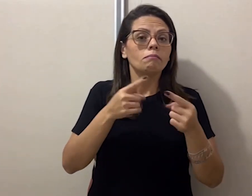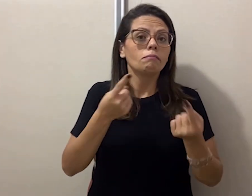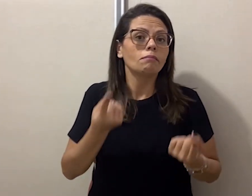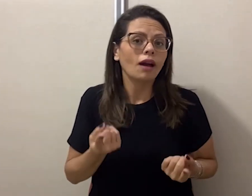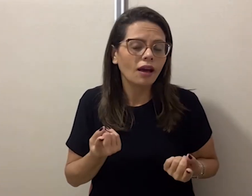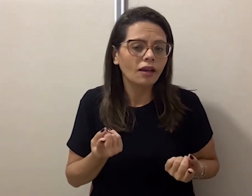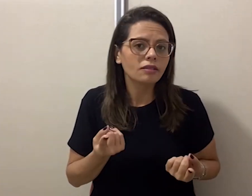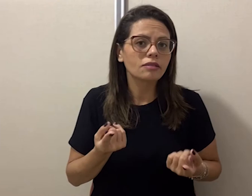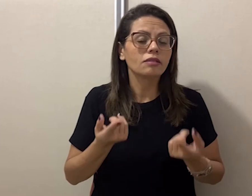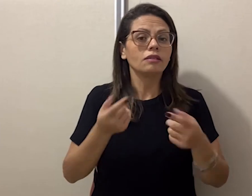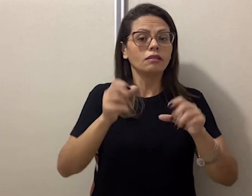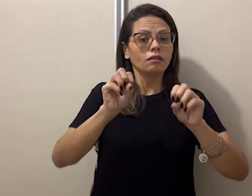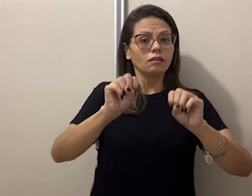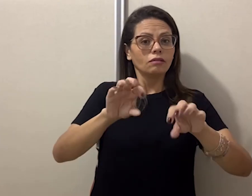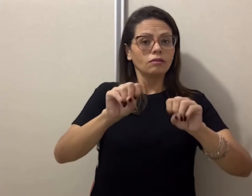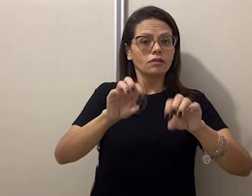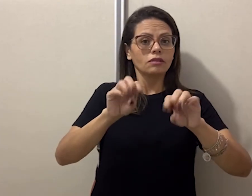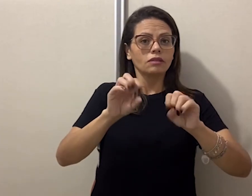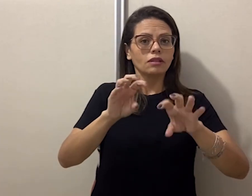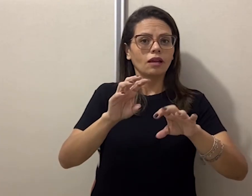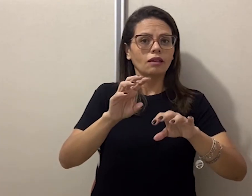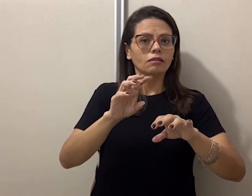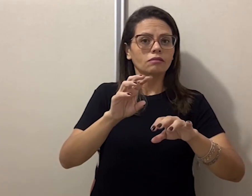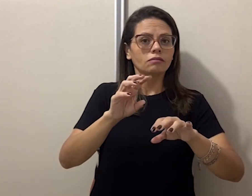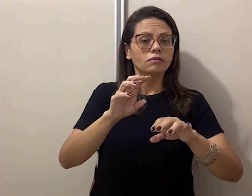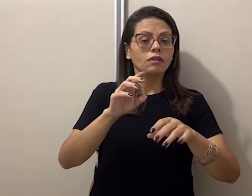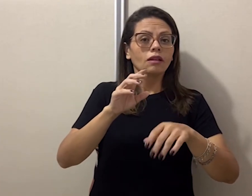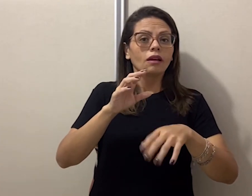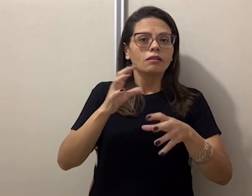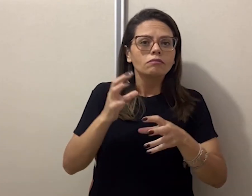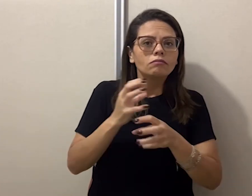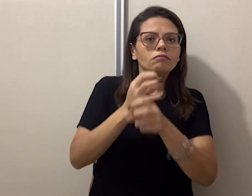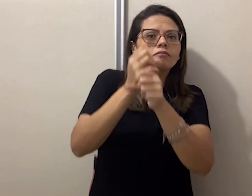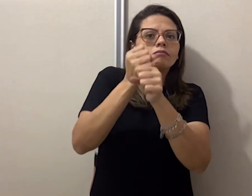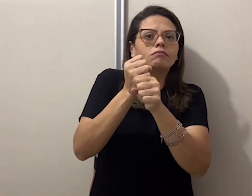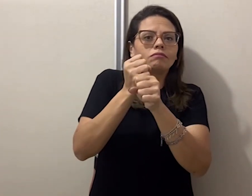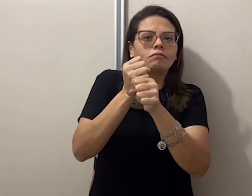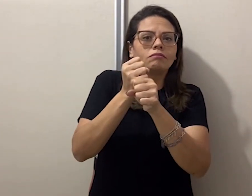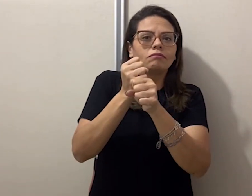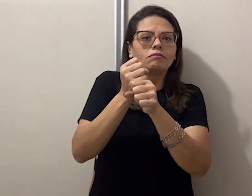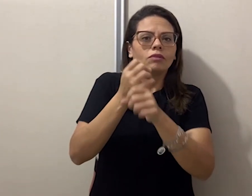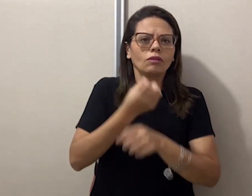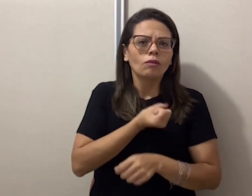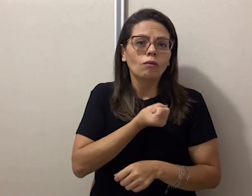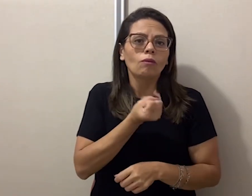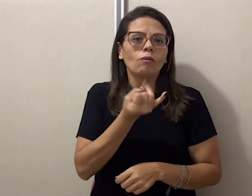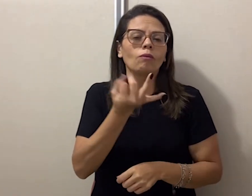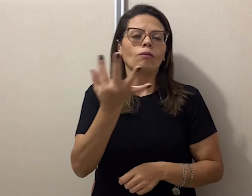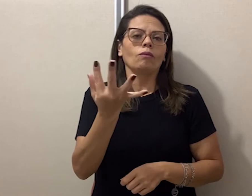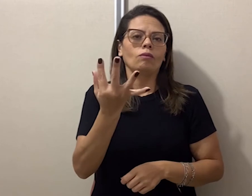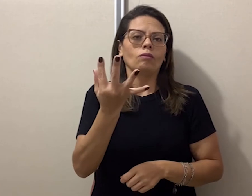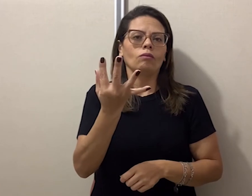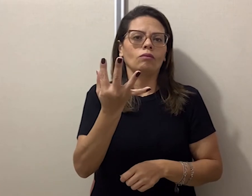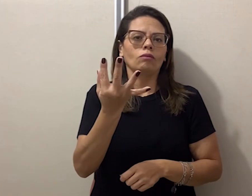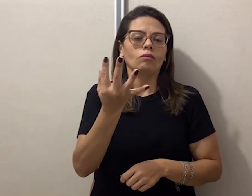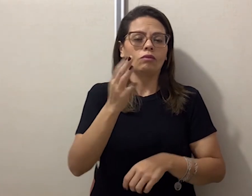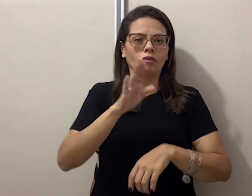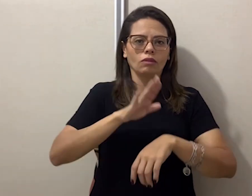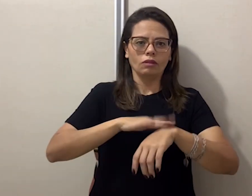Não vou ficar explicando horas. Eu vou ensinar você sobre quantidade de horas, ok?